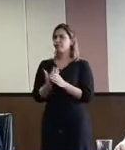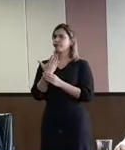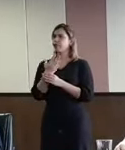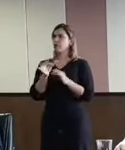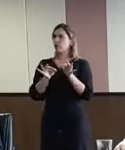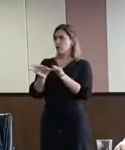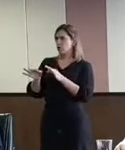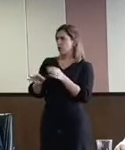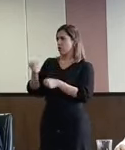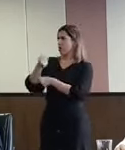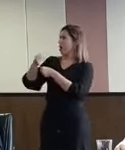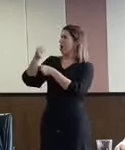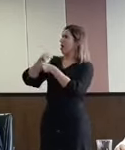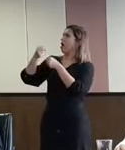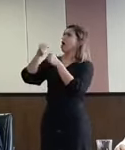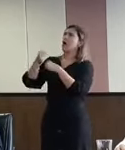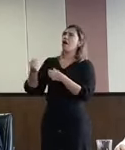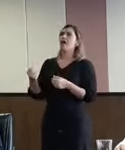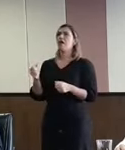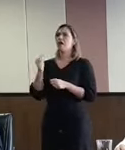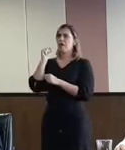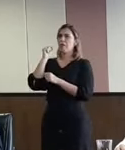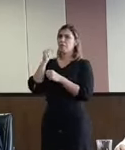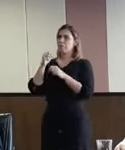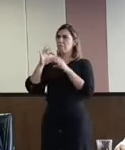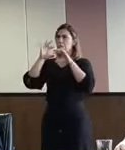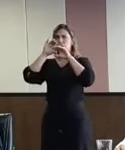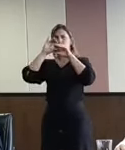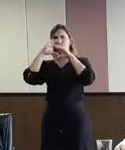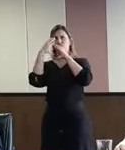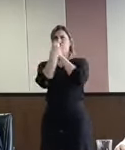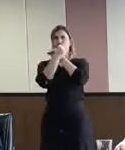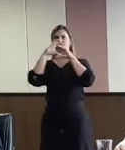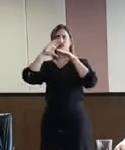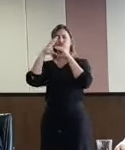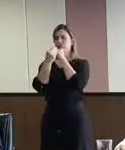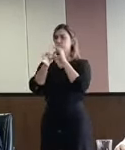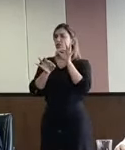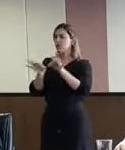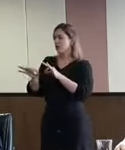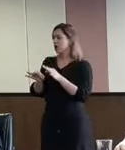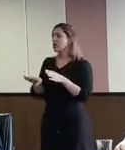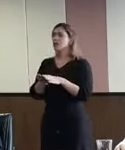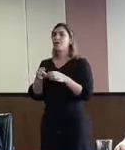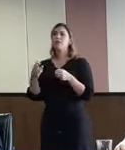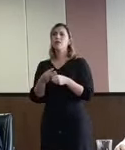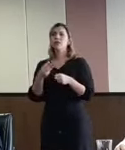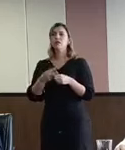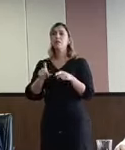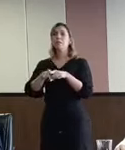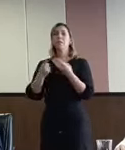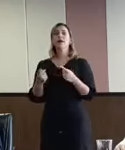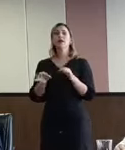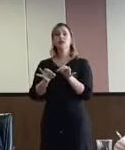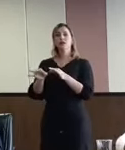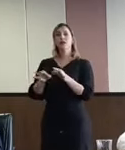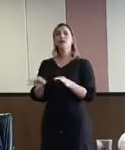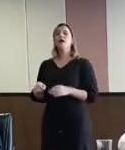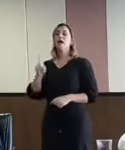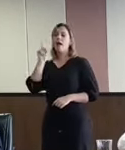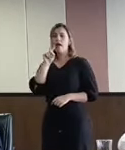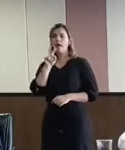estrutura na Arena Pantanal e várias outras sugestões que a gente recebe pelo WhatsApp, mas a decisão estratégica que